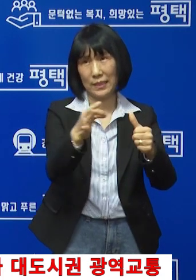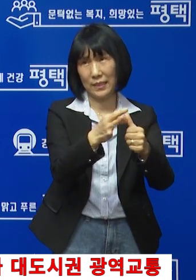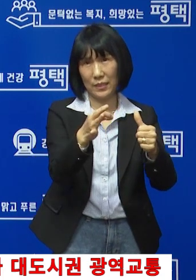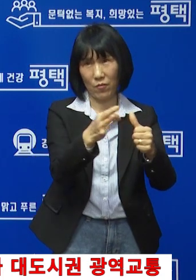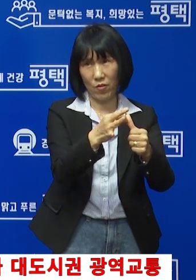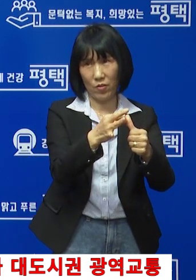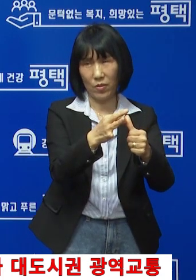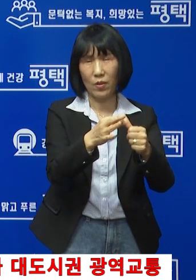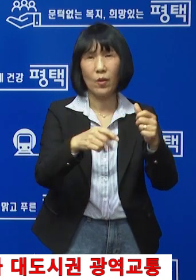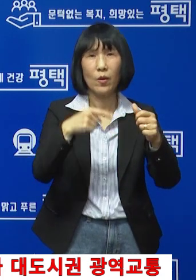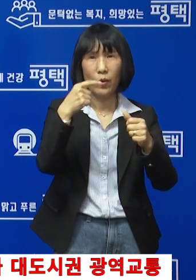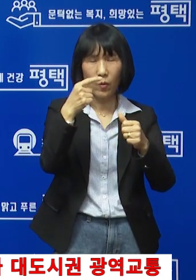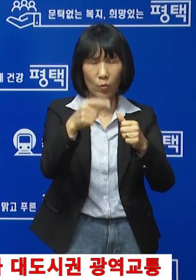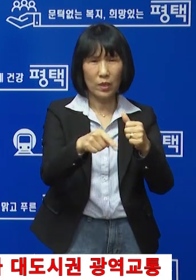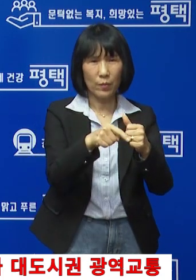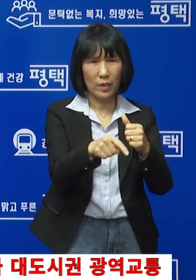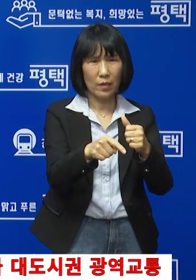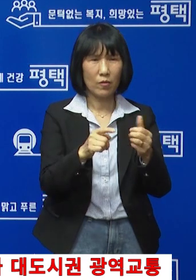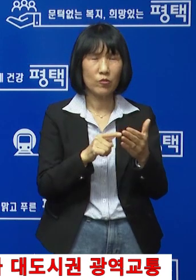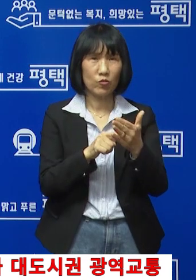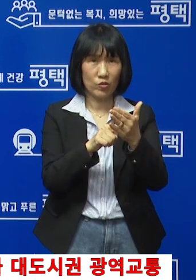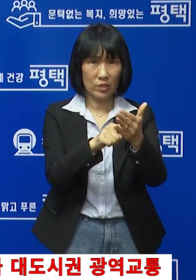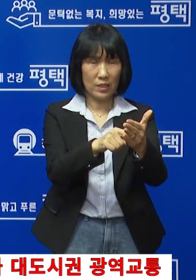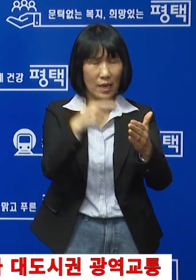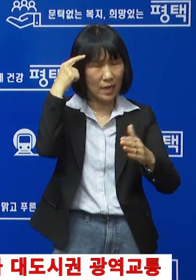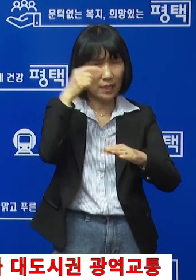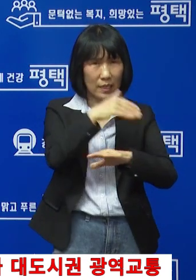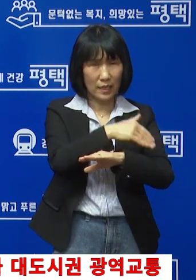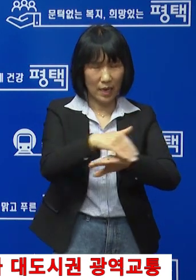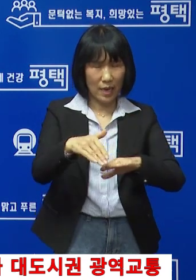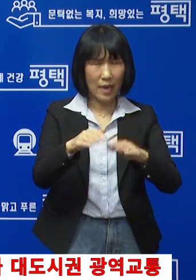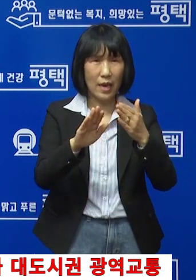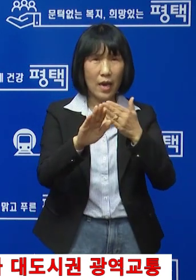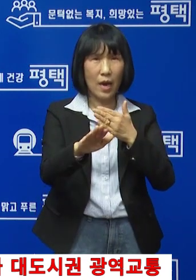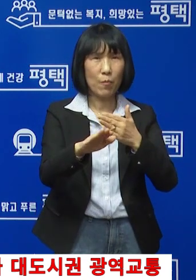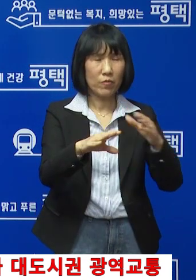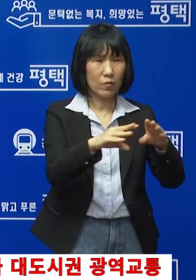갖다가 기본계획 수립 용역을 추진할 그런 계획이고요. 향후 국토부에서